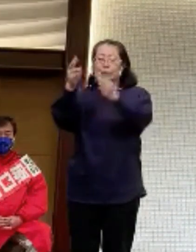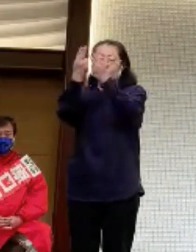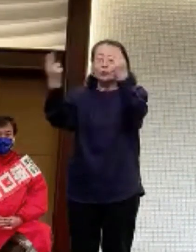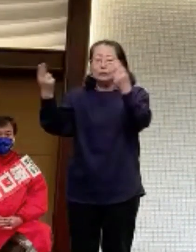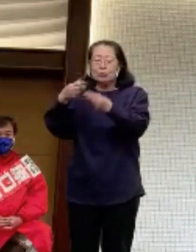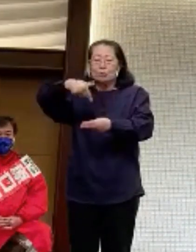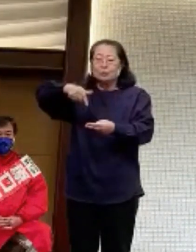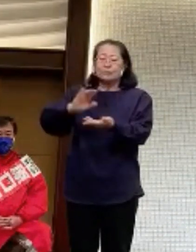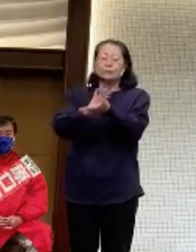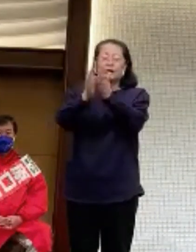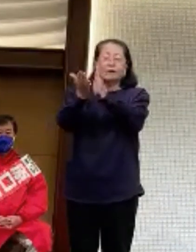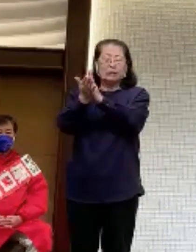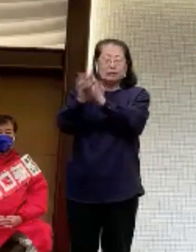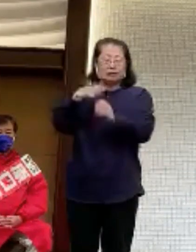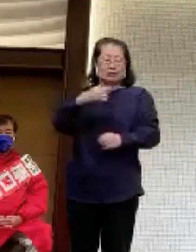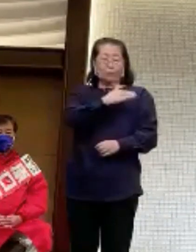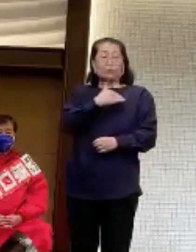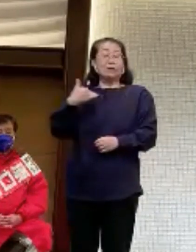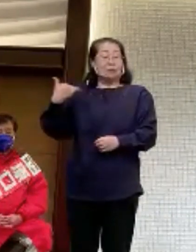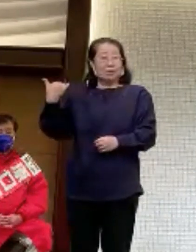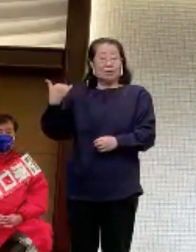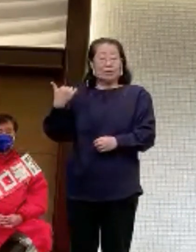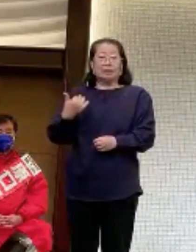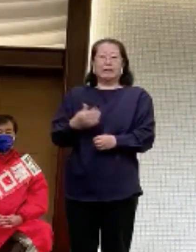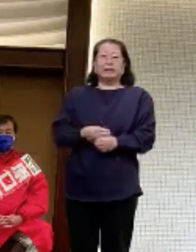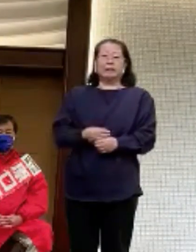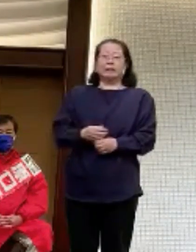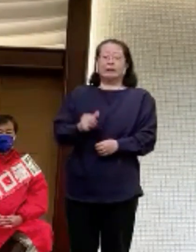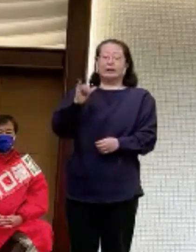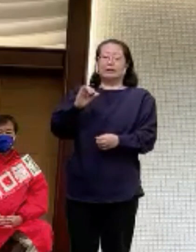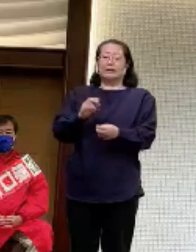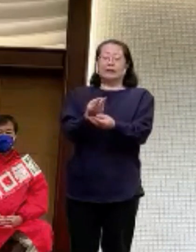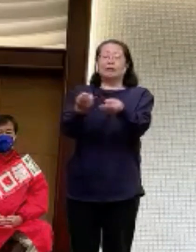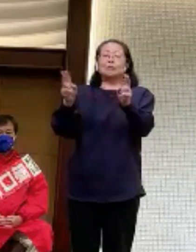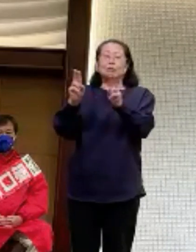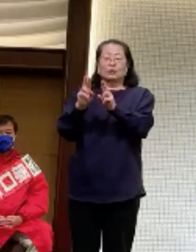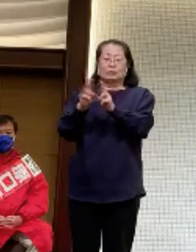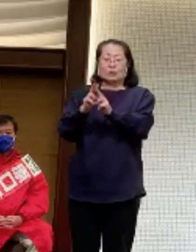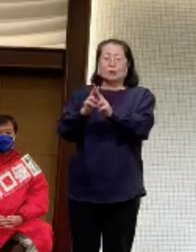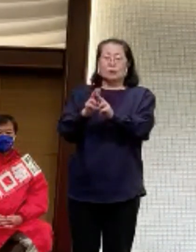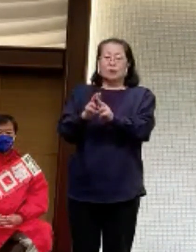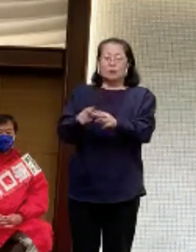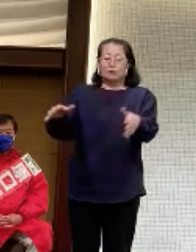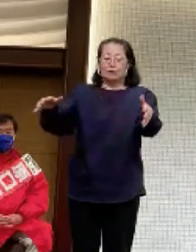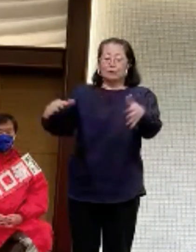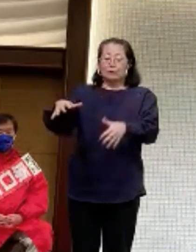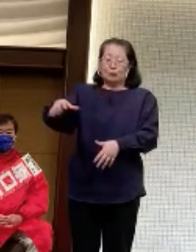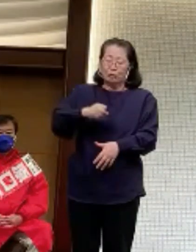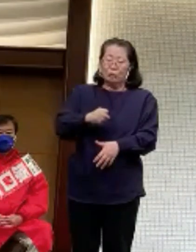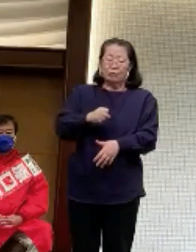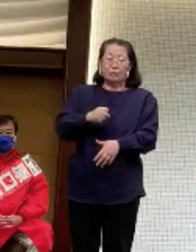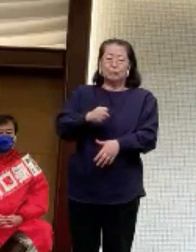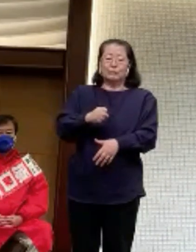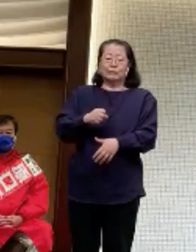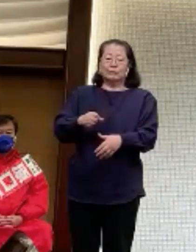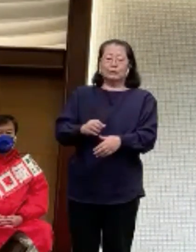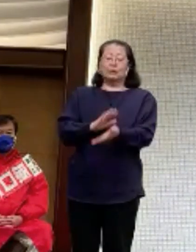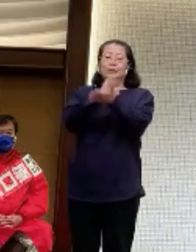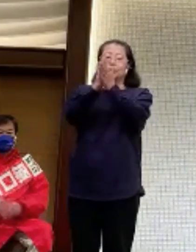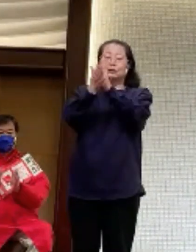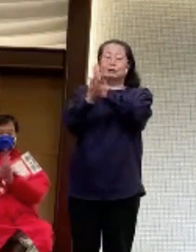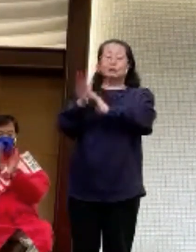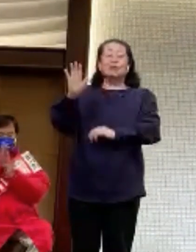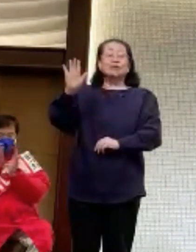で唯一我々野党が小選挙区を独占している、そういう点であります